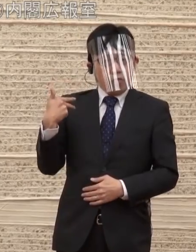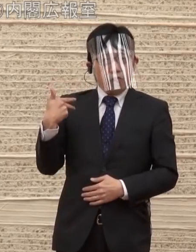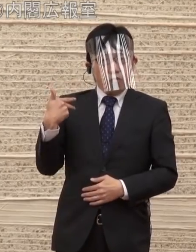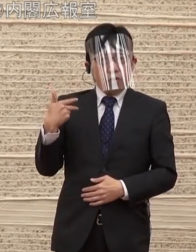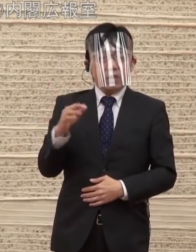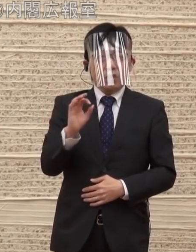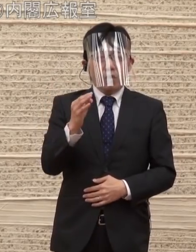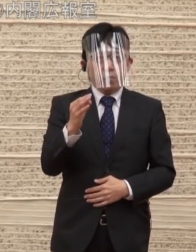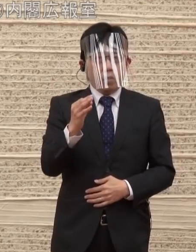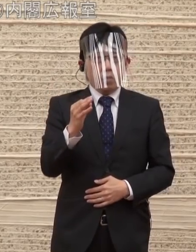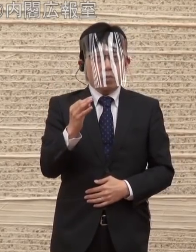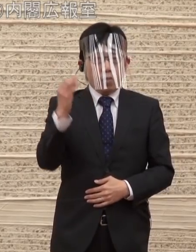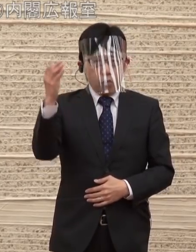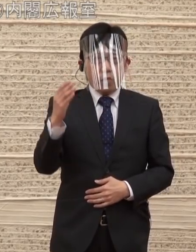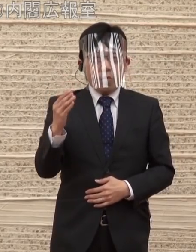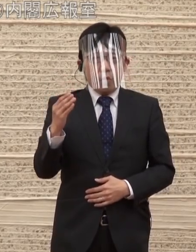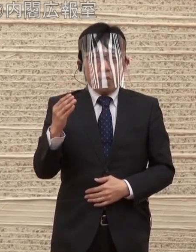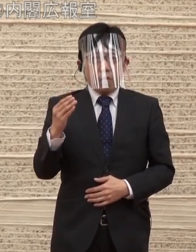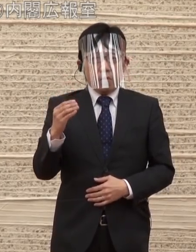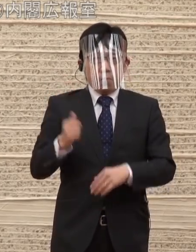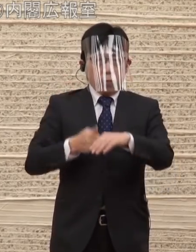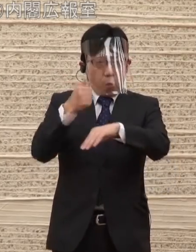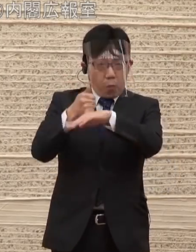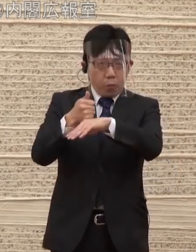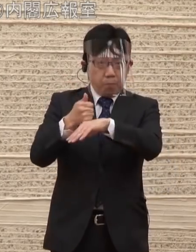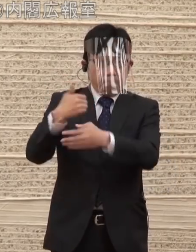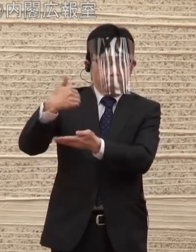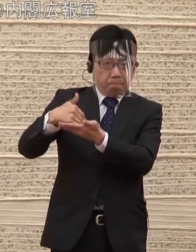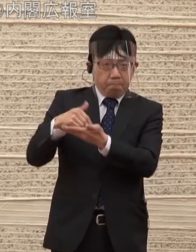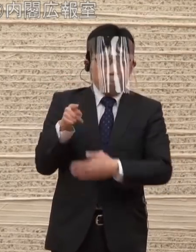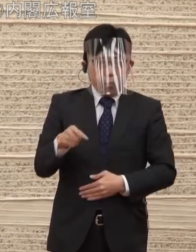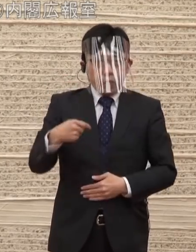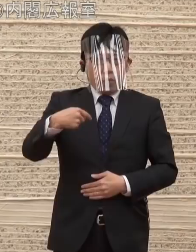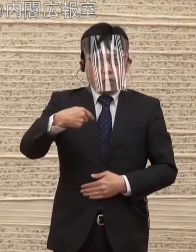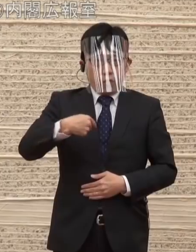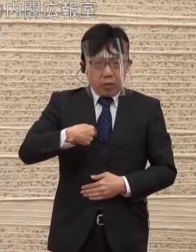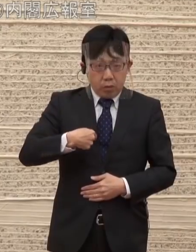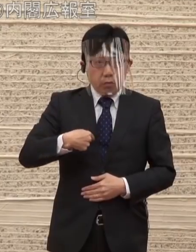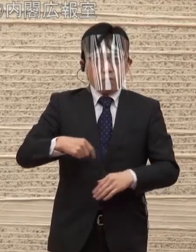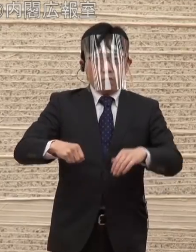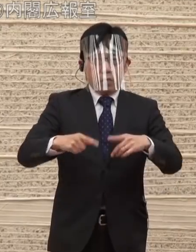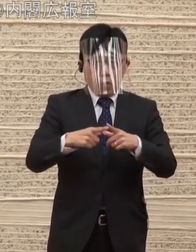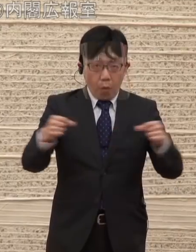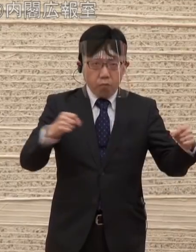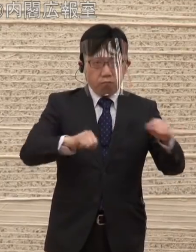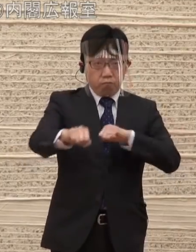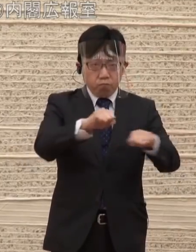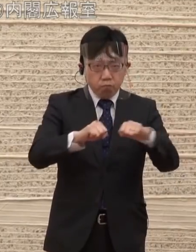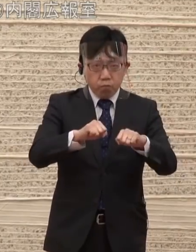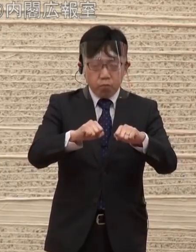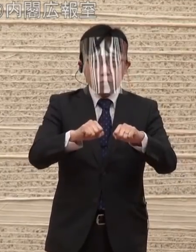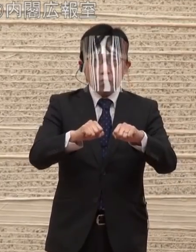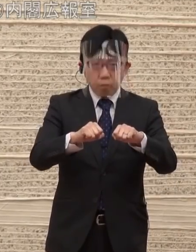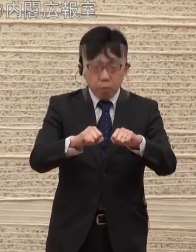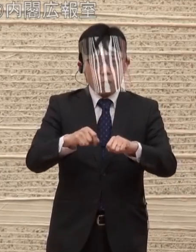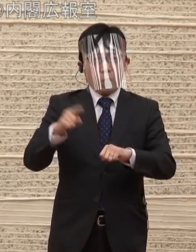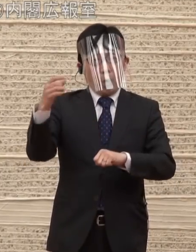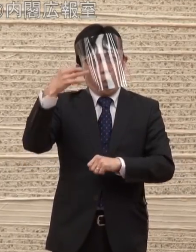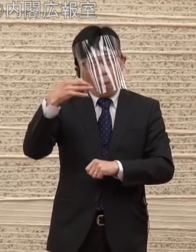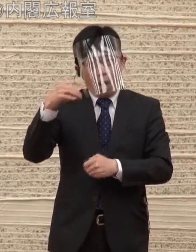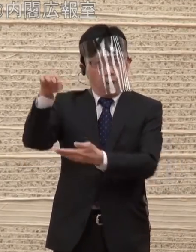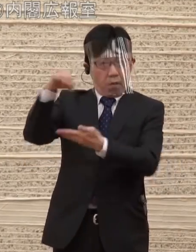です5連事務総長はワークにの取り組みについて高評価してくださいましたマークにで